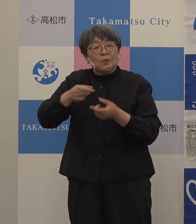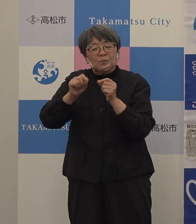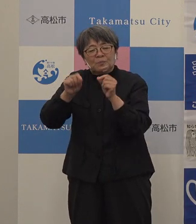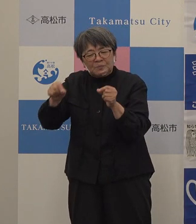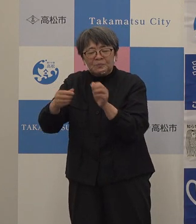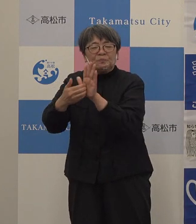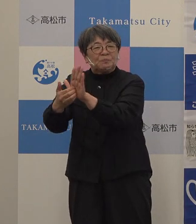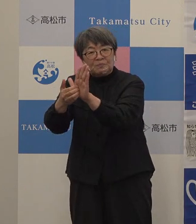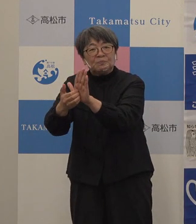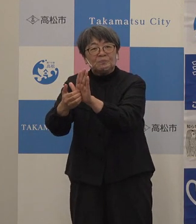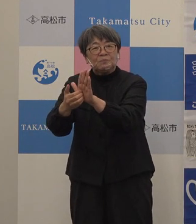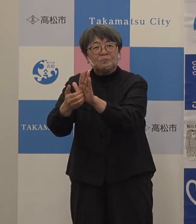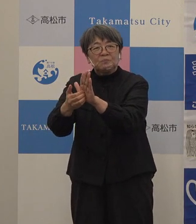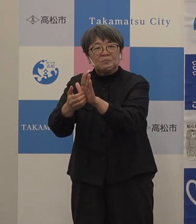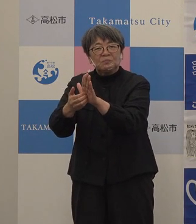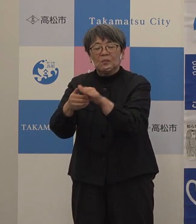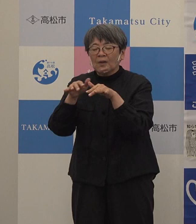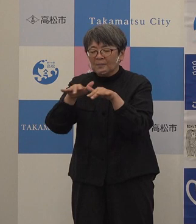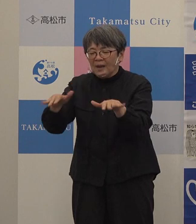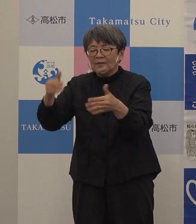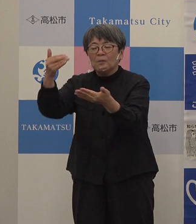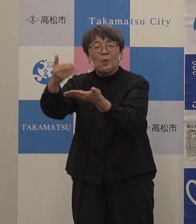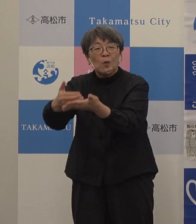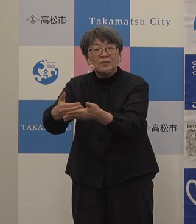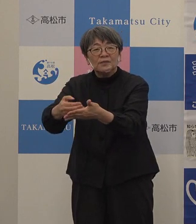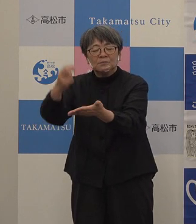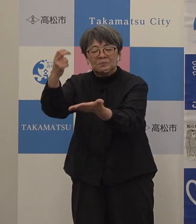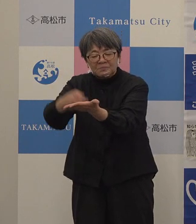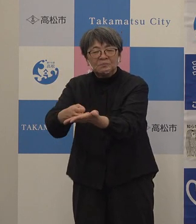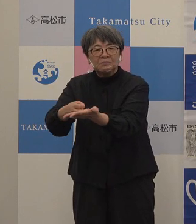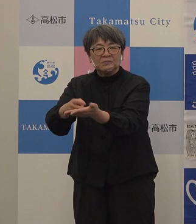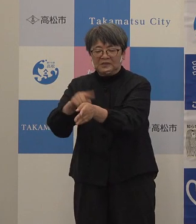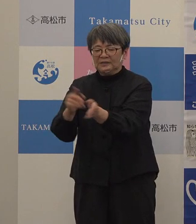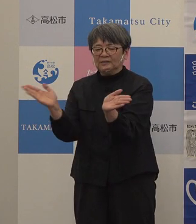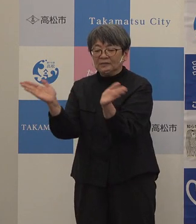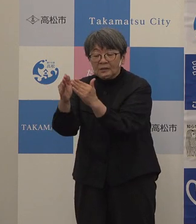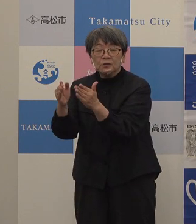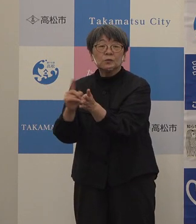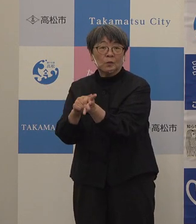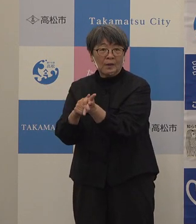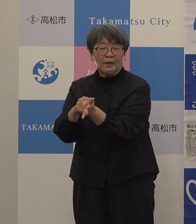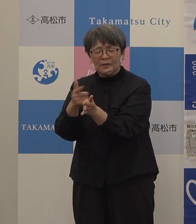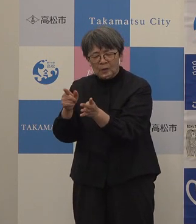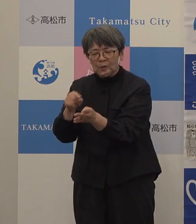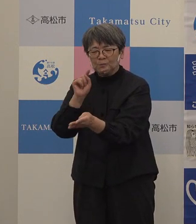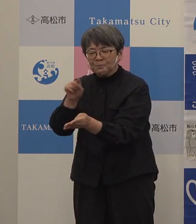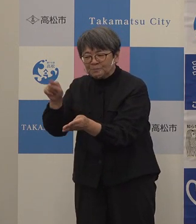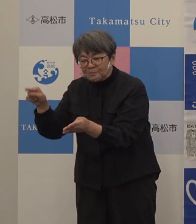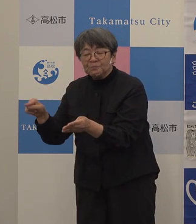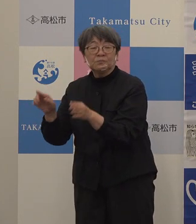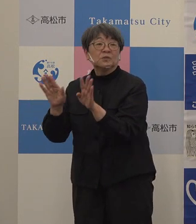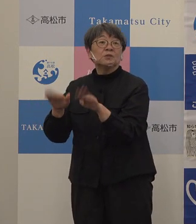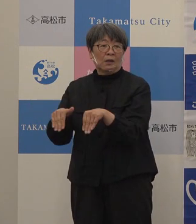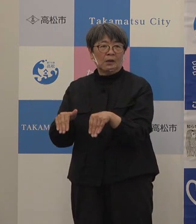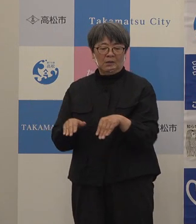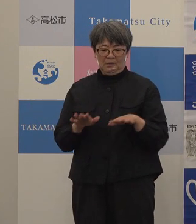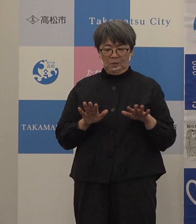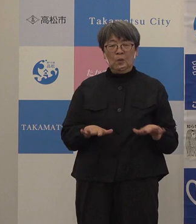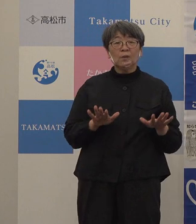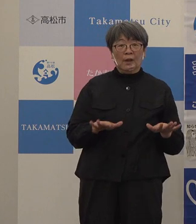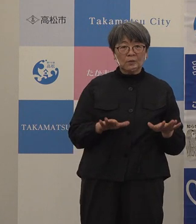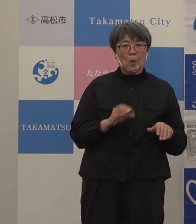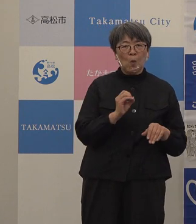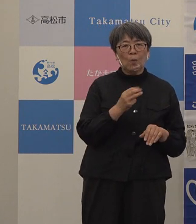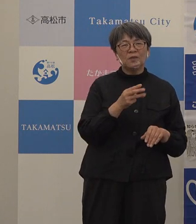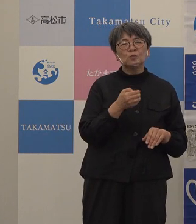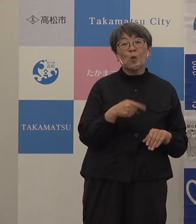えるために、まん延防止等重点施策なんかでも時間短縮要請ということで対応しておったんですが、今回のオミクロン